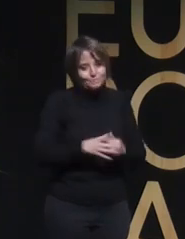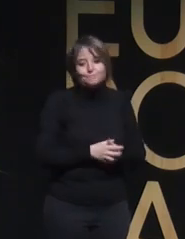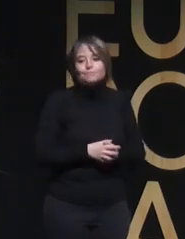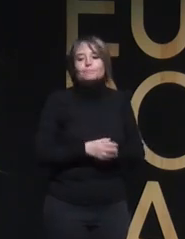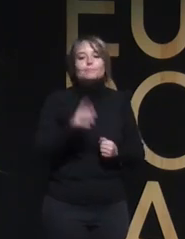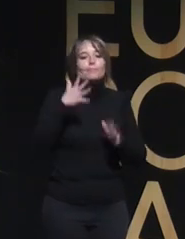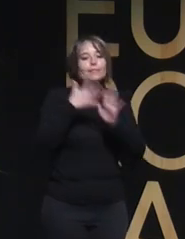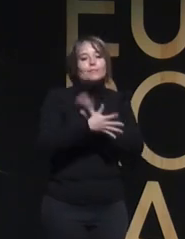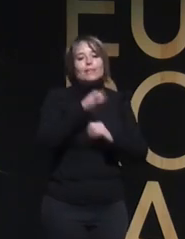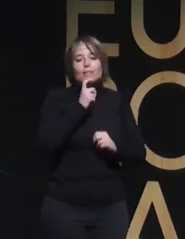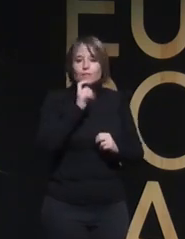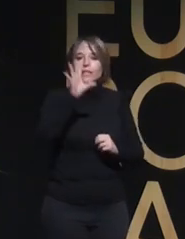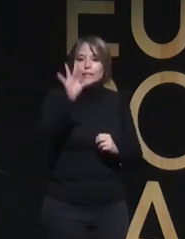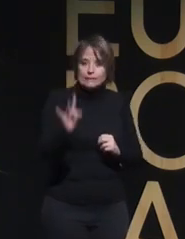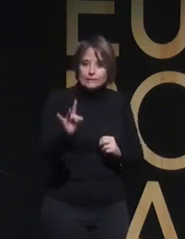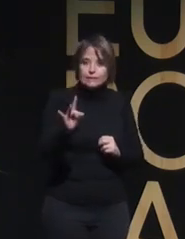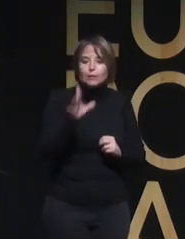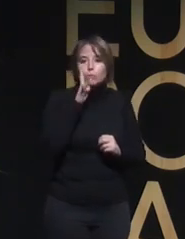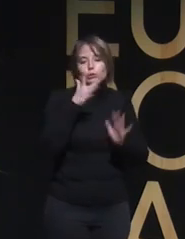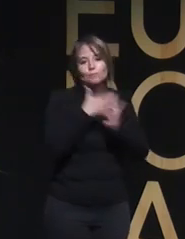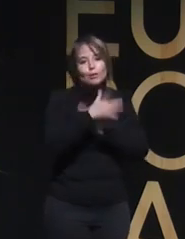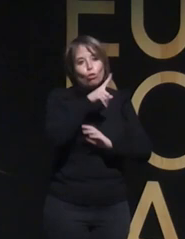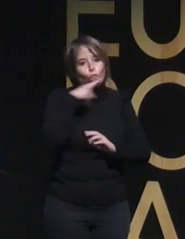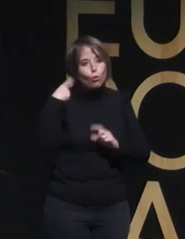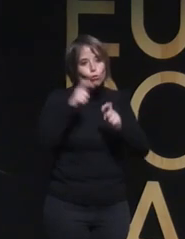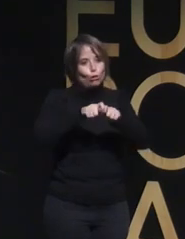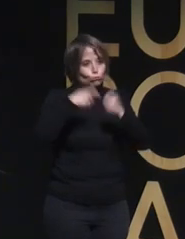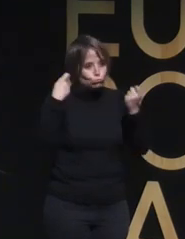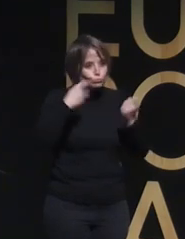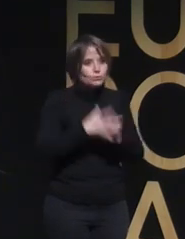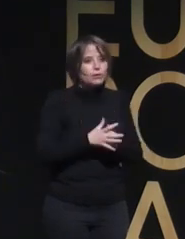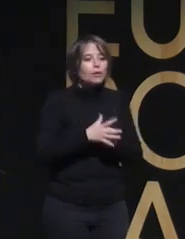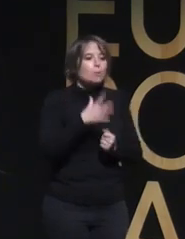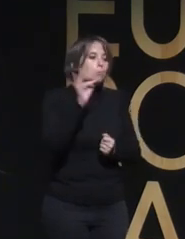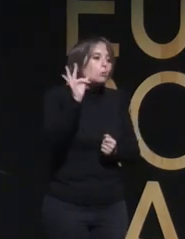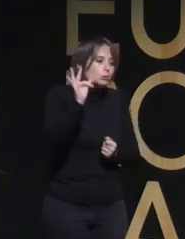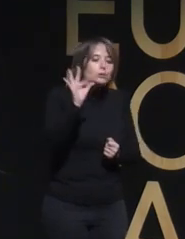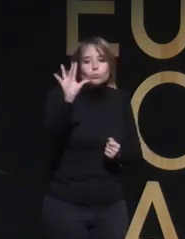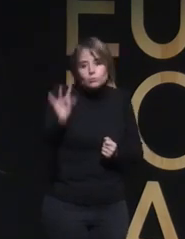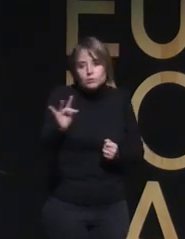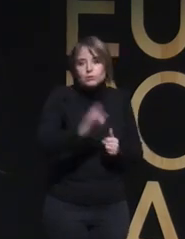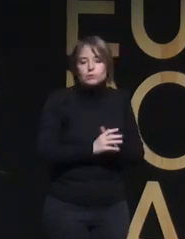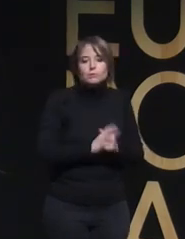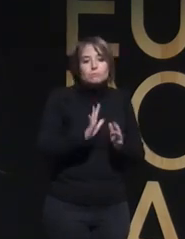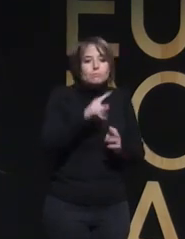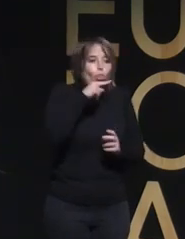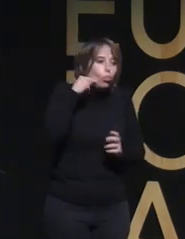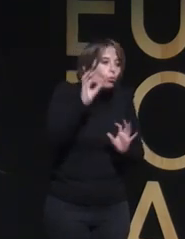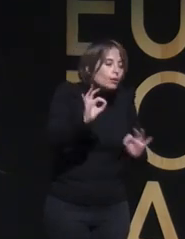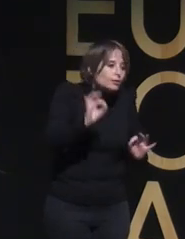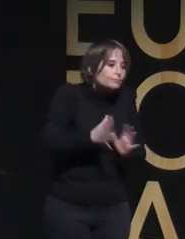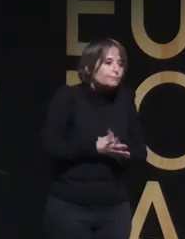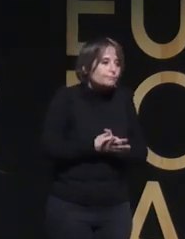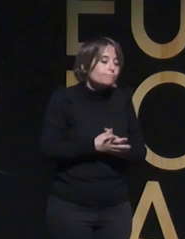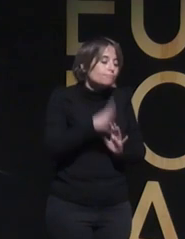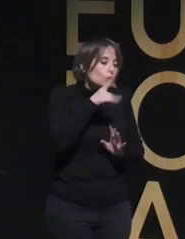¿es difícil? Sí, porque es un duelo y es una ruptura, ¿vale? ¿Qué es positivo? Sí, pero duele, por eso se llama duelo